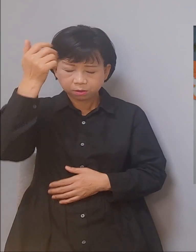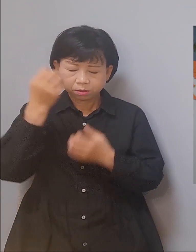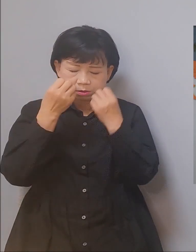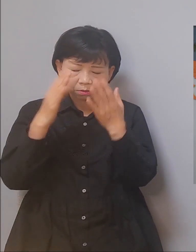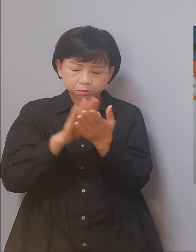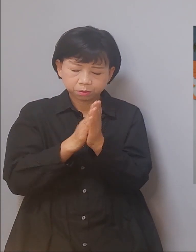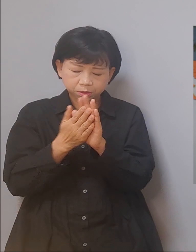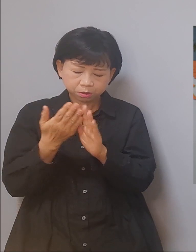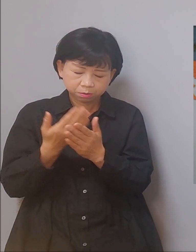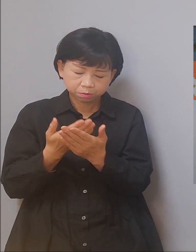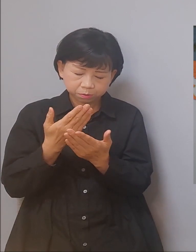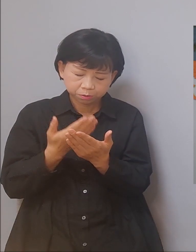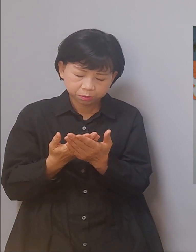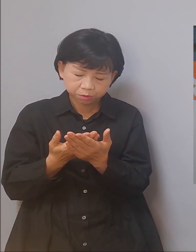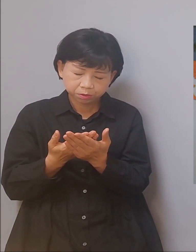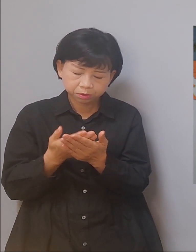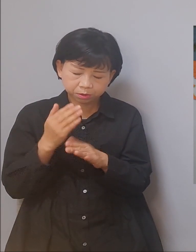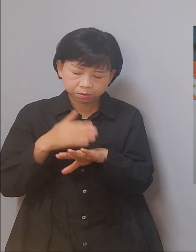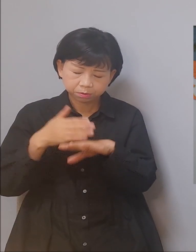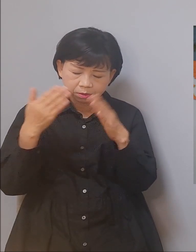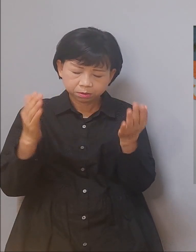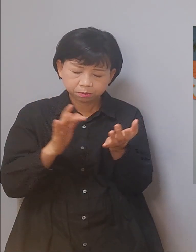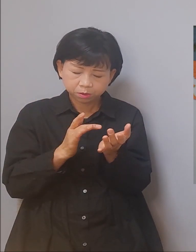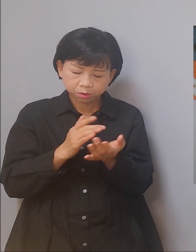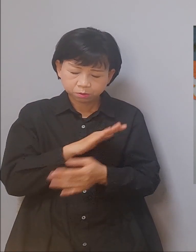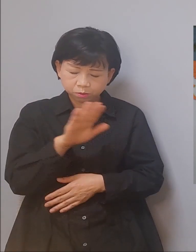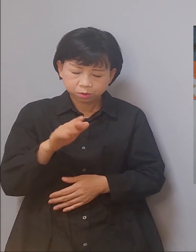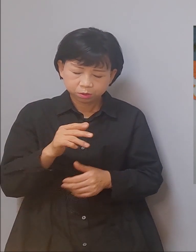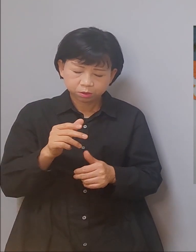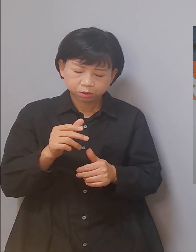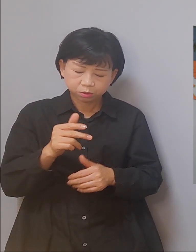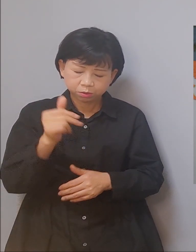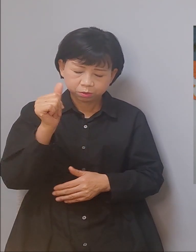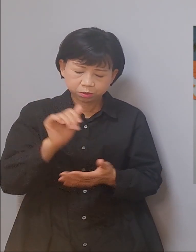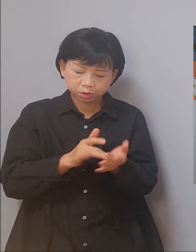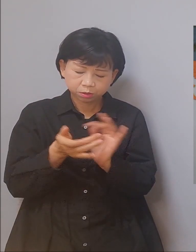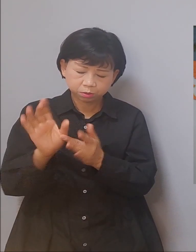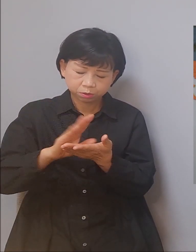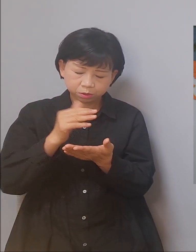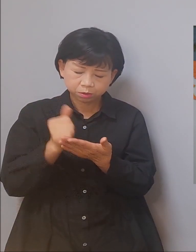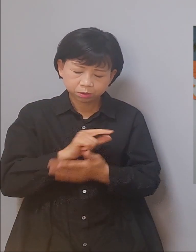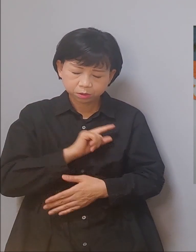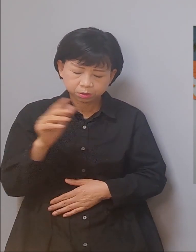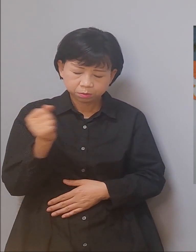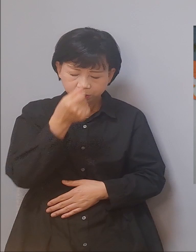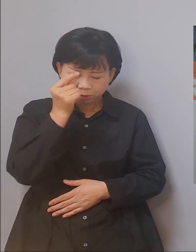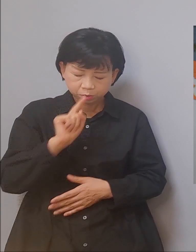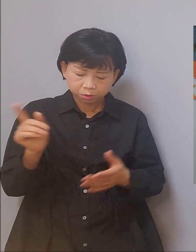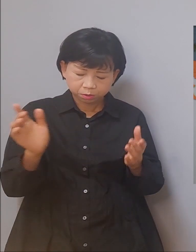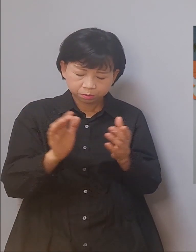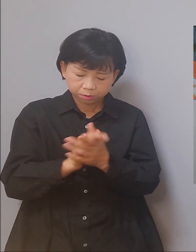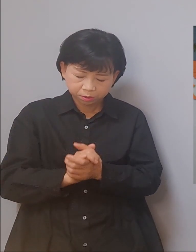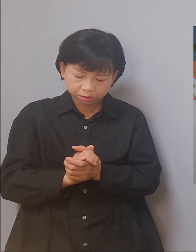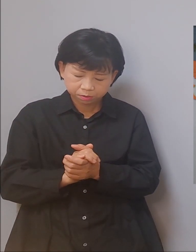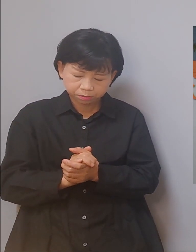하여 주시옵소서. 감사드리며 우리 주 예수 그리스도의 이름으로 기도드립니다.